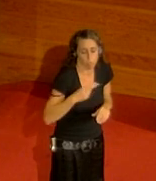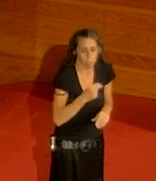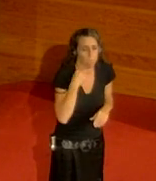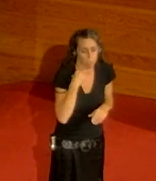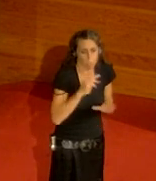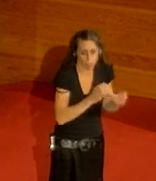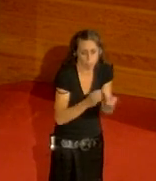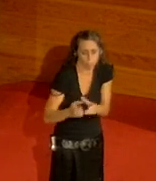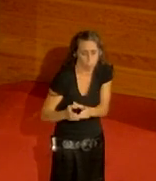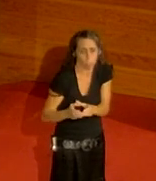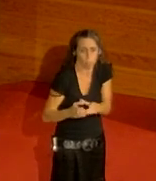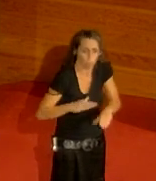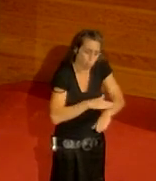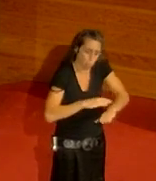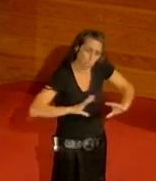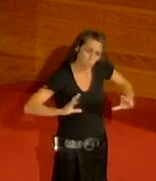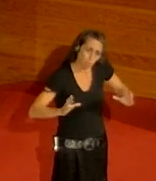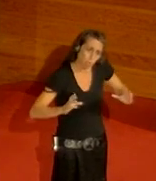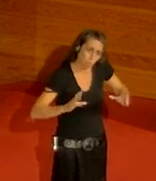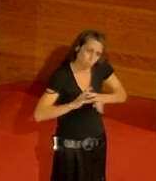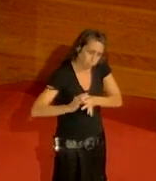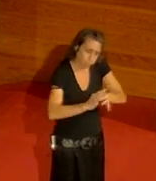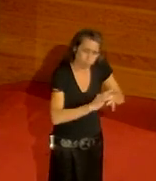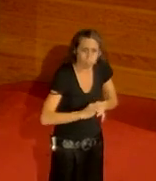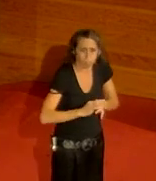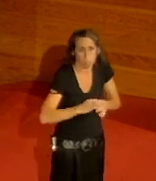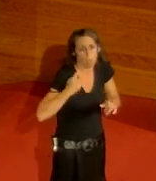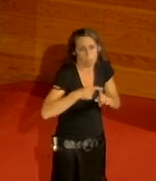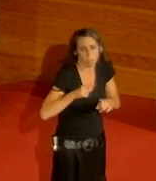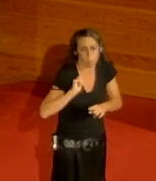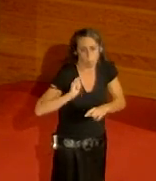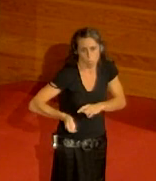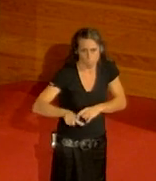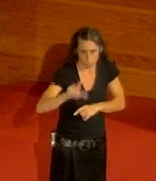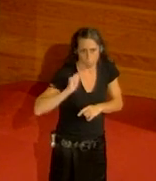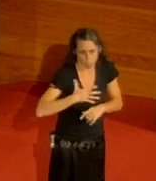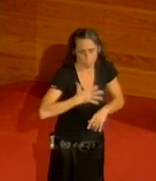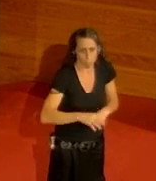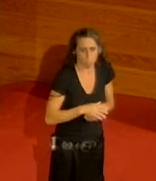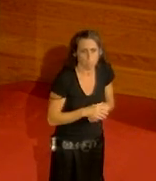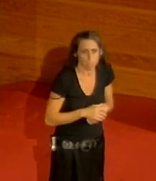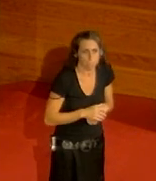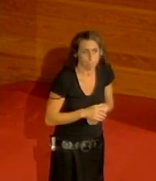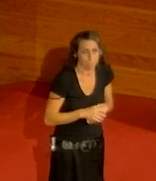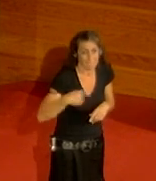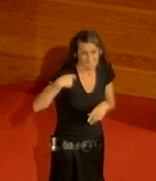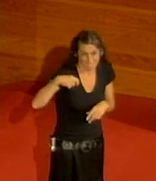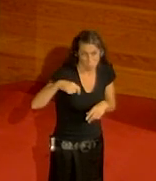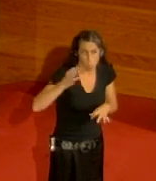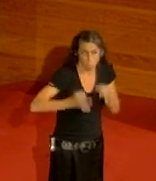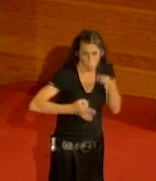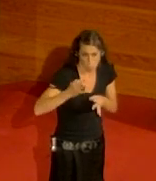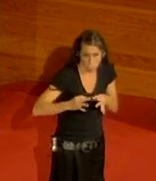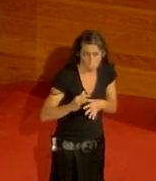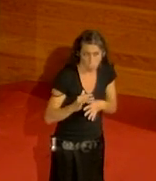tengan la mayoría y puedan ellos elegir a los jueces recordamos que tanyahu tiene tres un juicio pendiente por